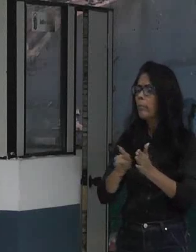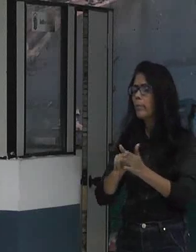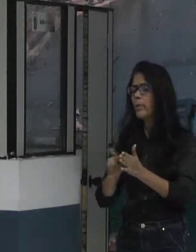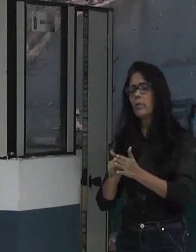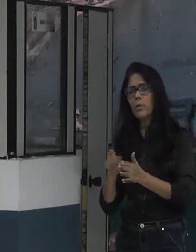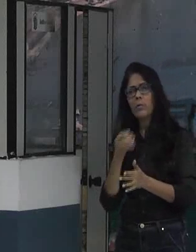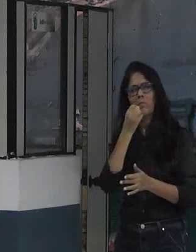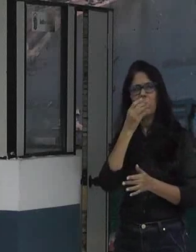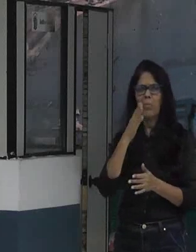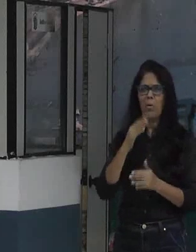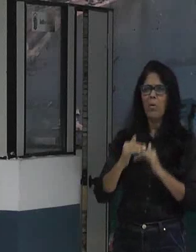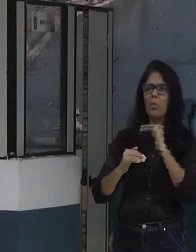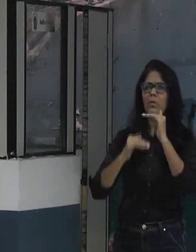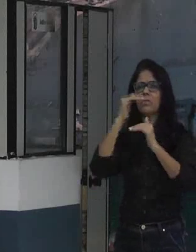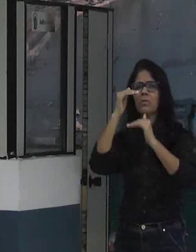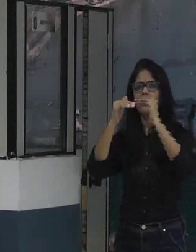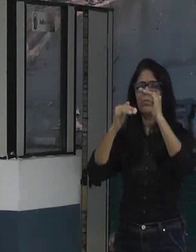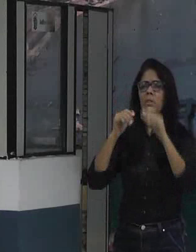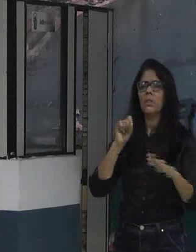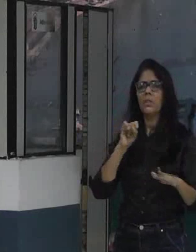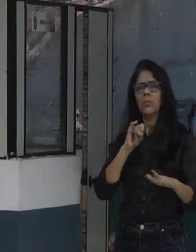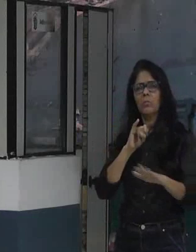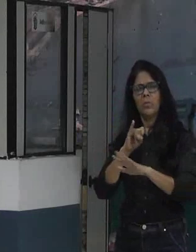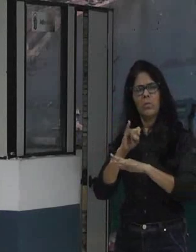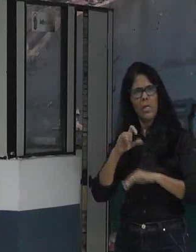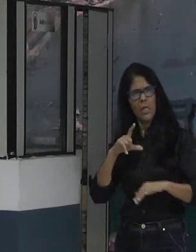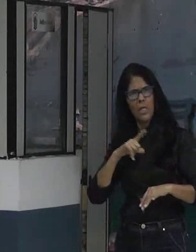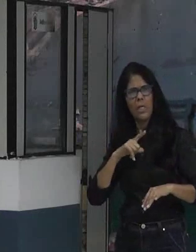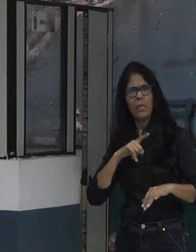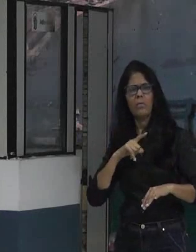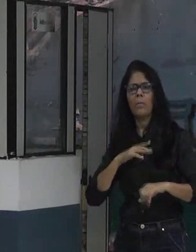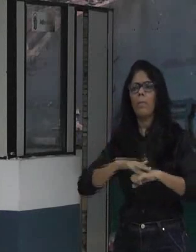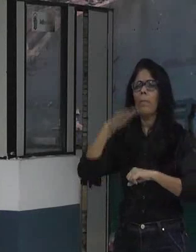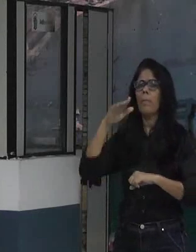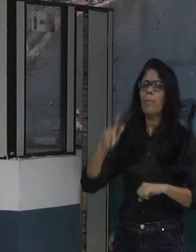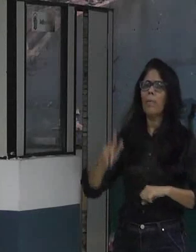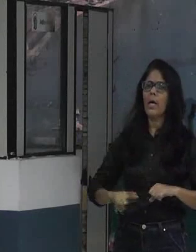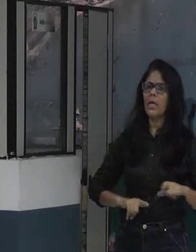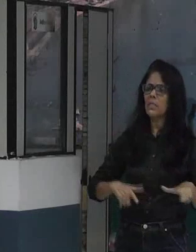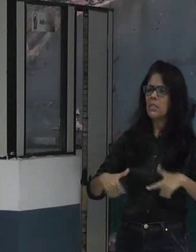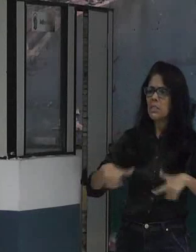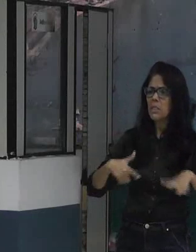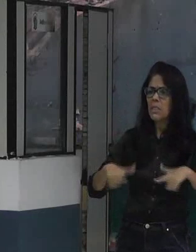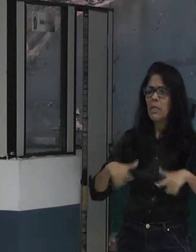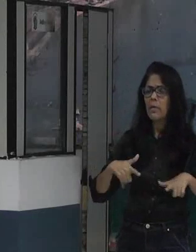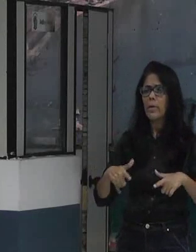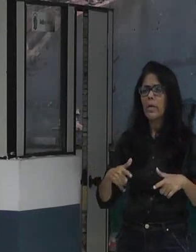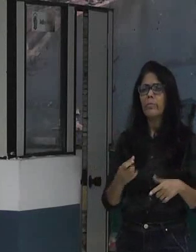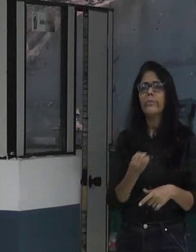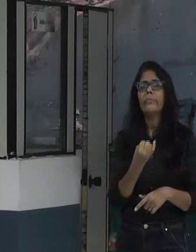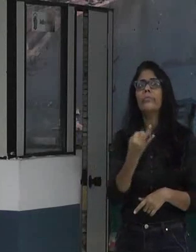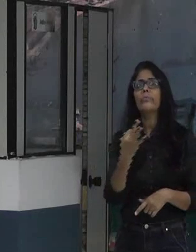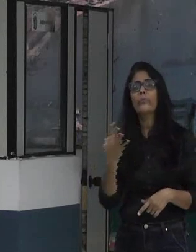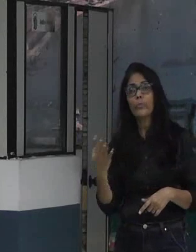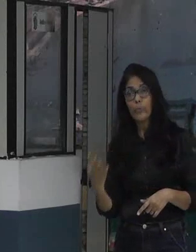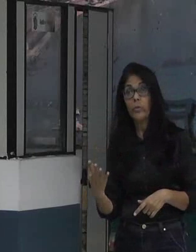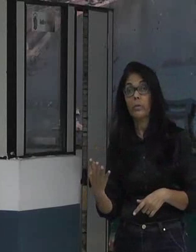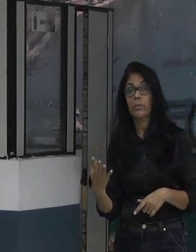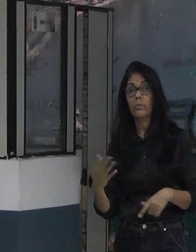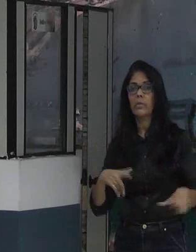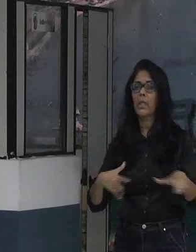ser um progresso, vai ter um avanço, vai gerar empregos. Quantos empregos serão gerados? Quantos?